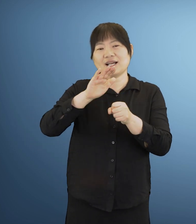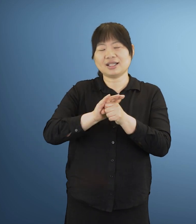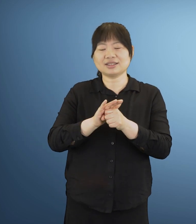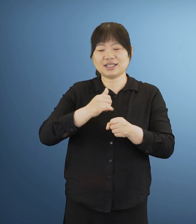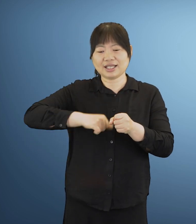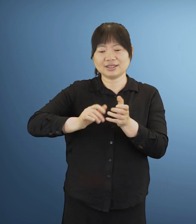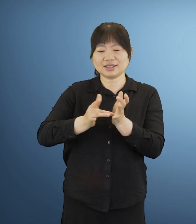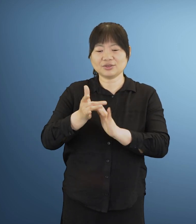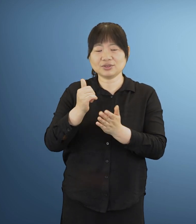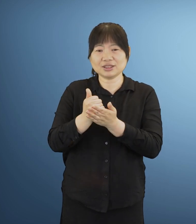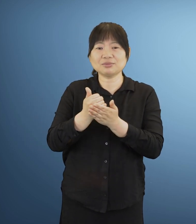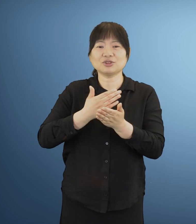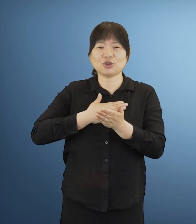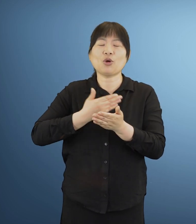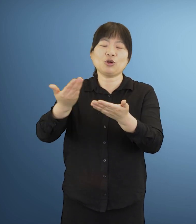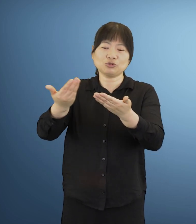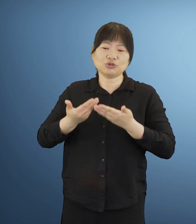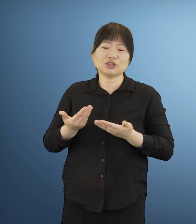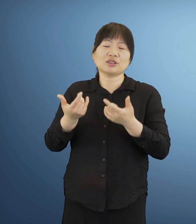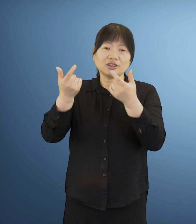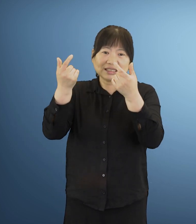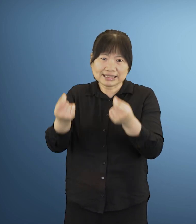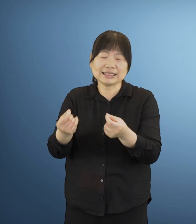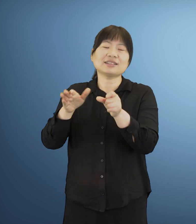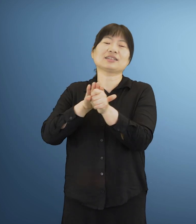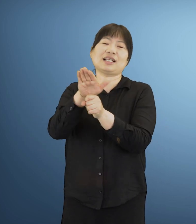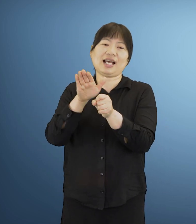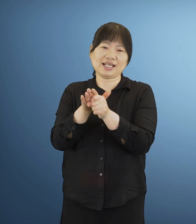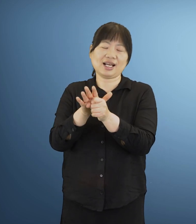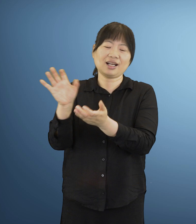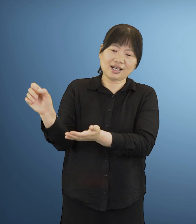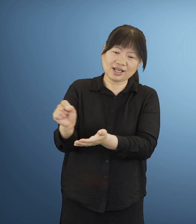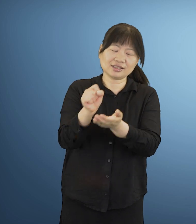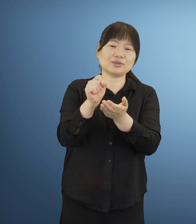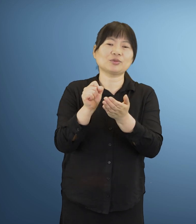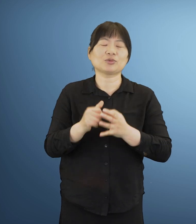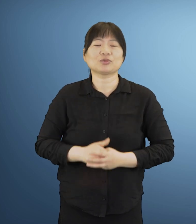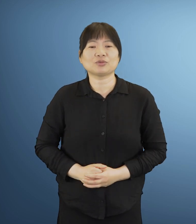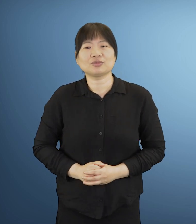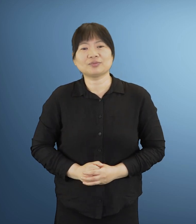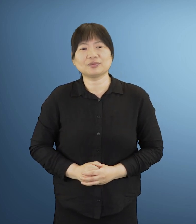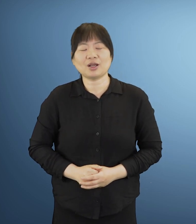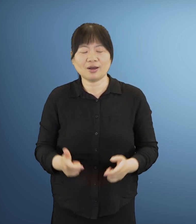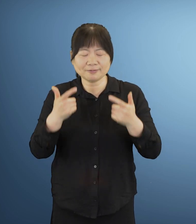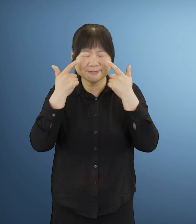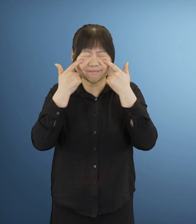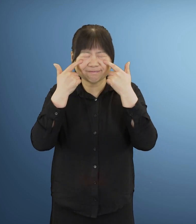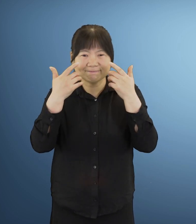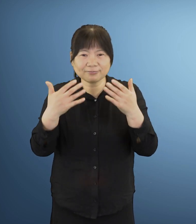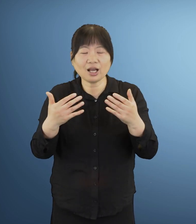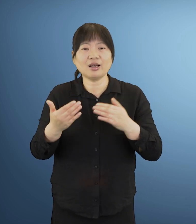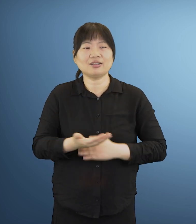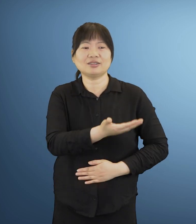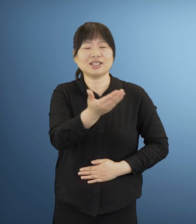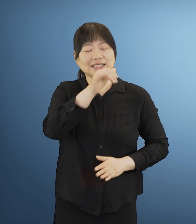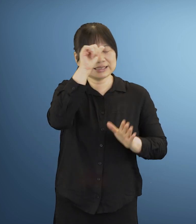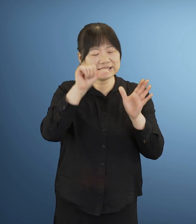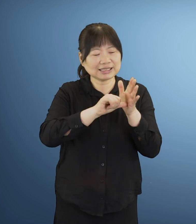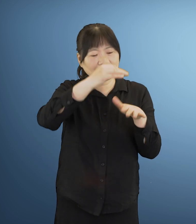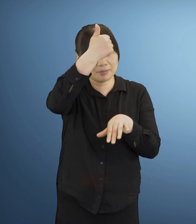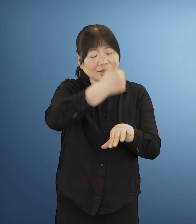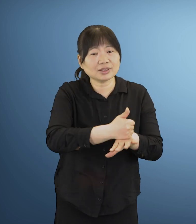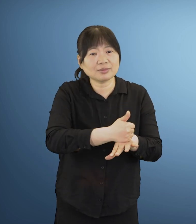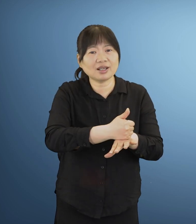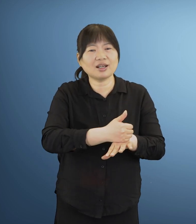땅에 내어놓으신 그 사랑으로, 할렐루야, 분명히 여러분들의 인생